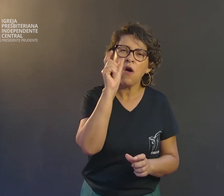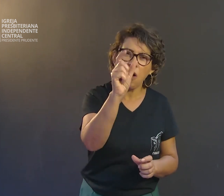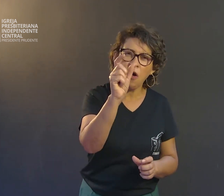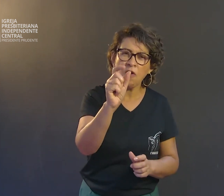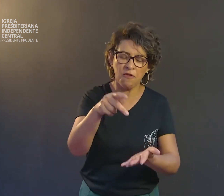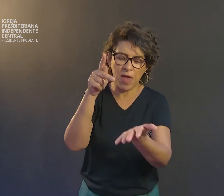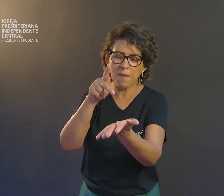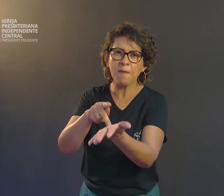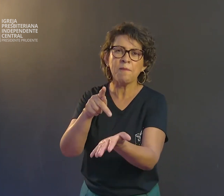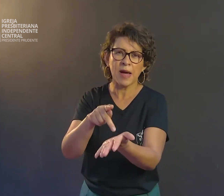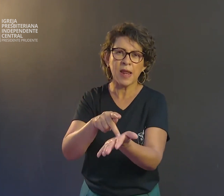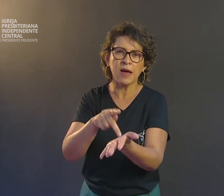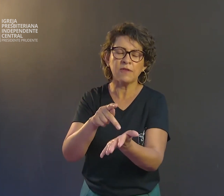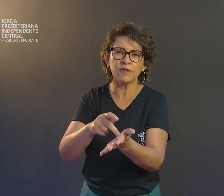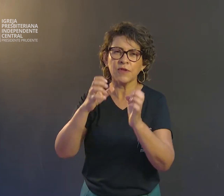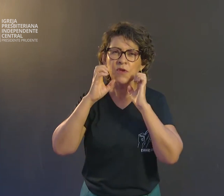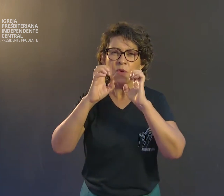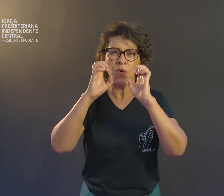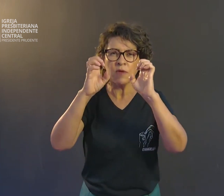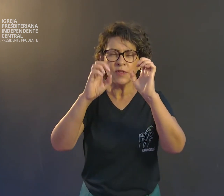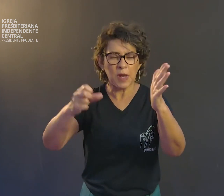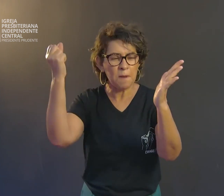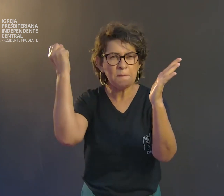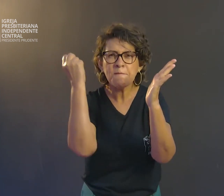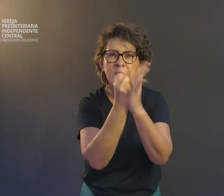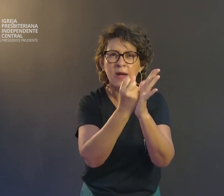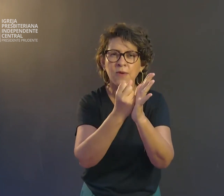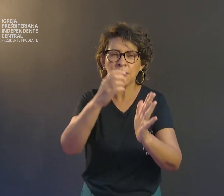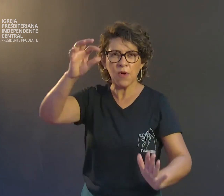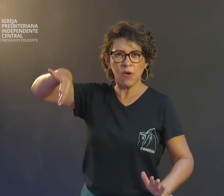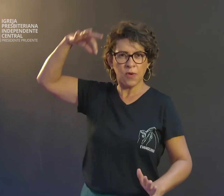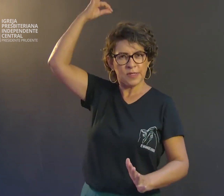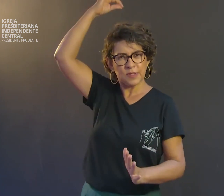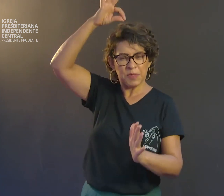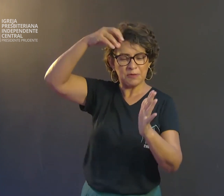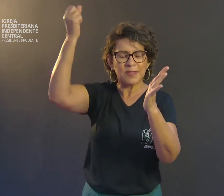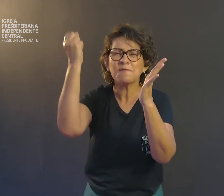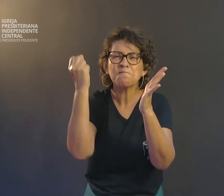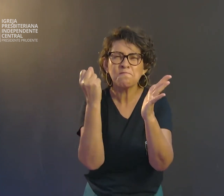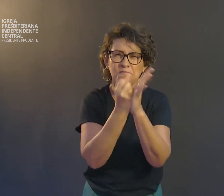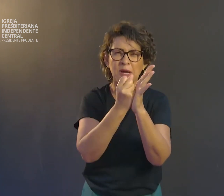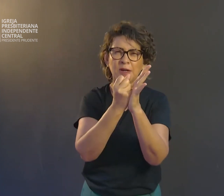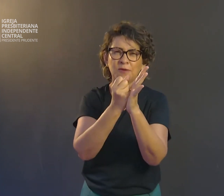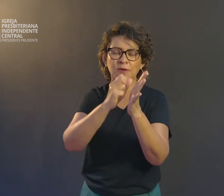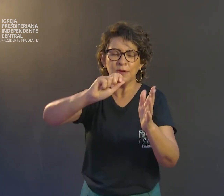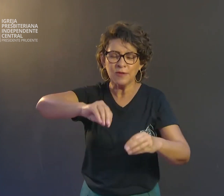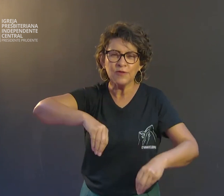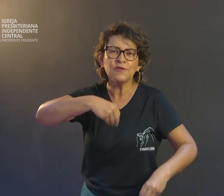foram selados com o Espírito Santo da promessa, que é garantia da nossa herança até a redenção